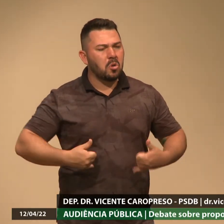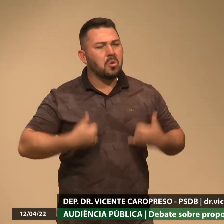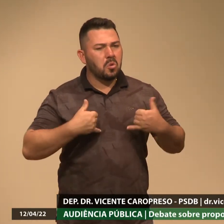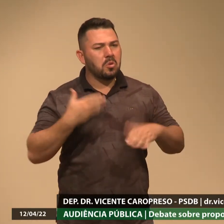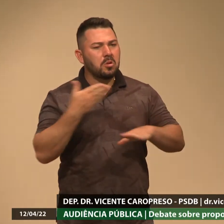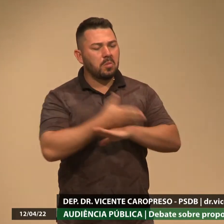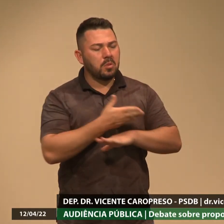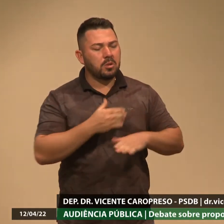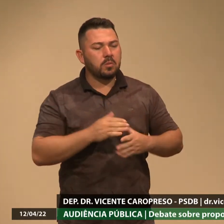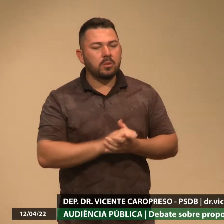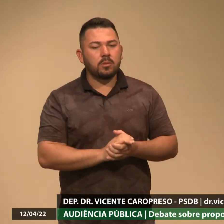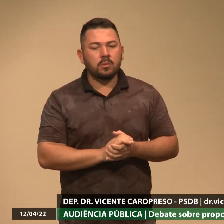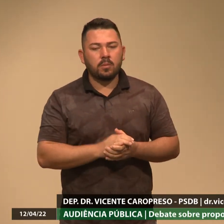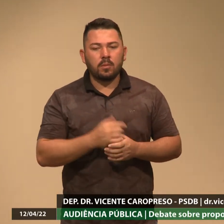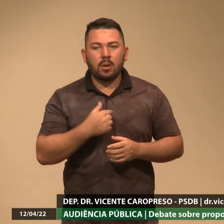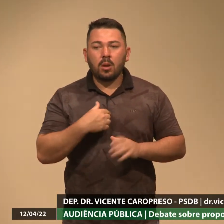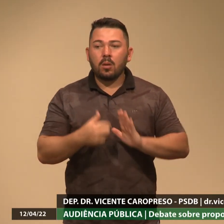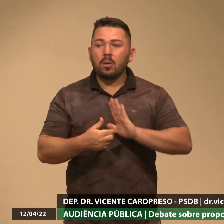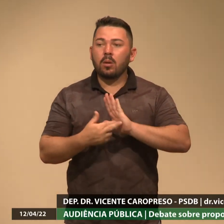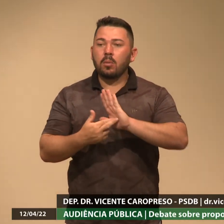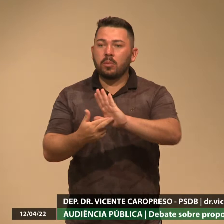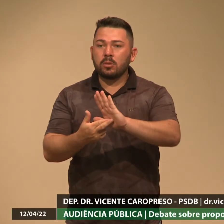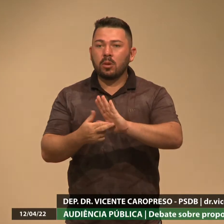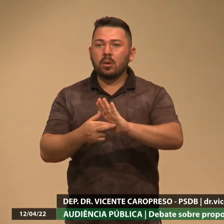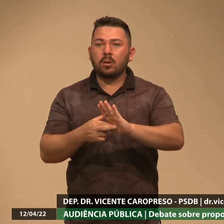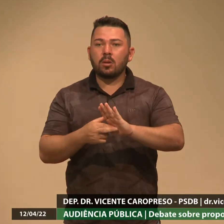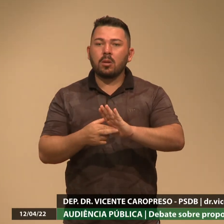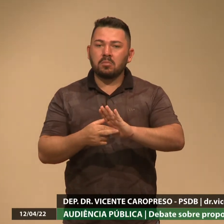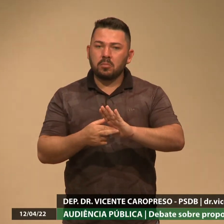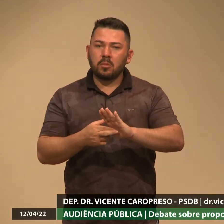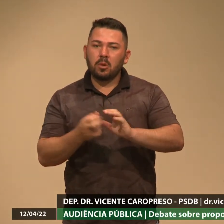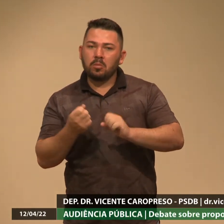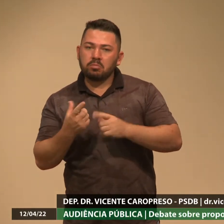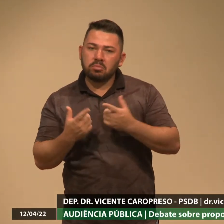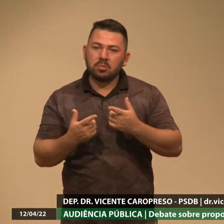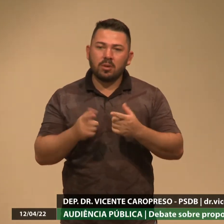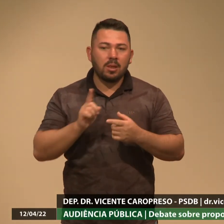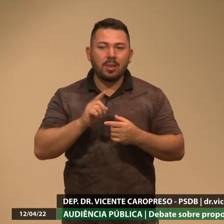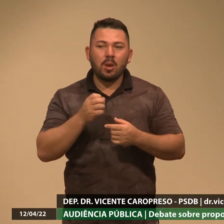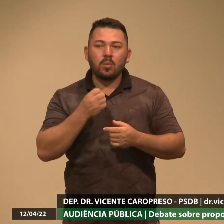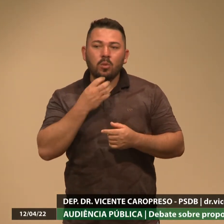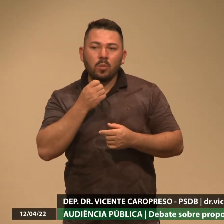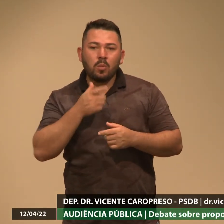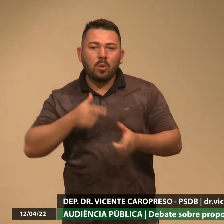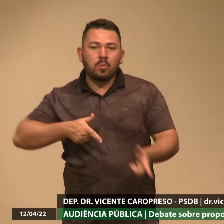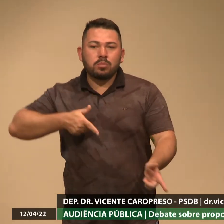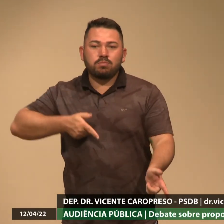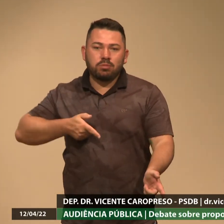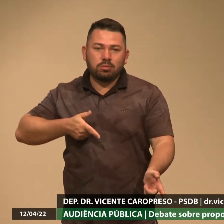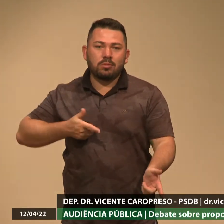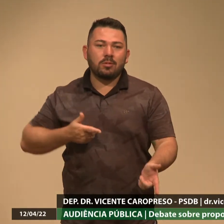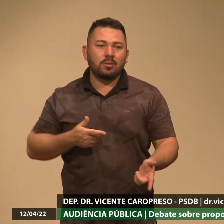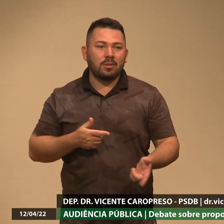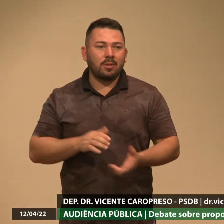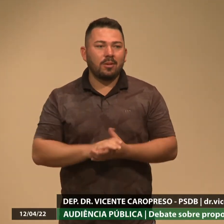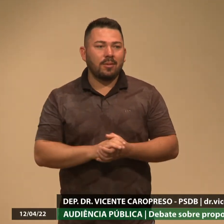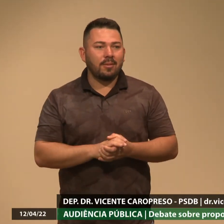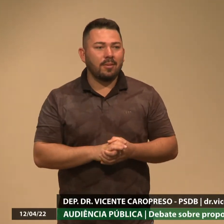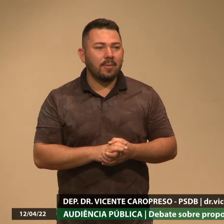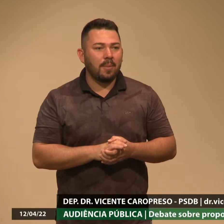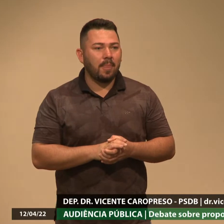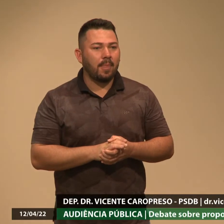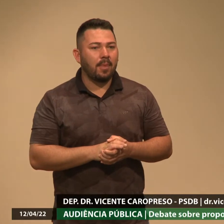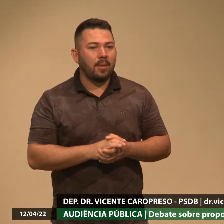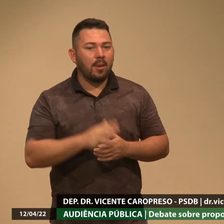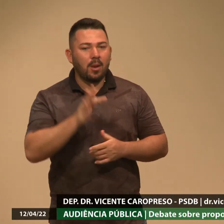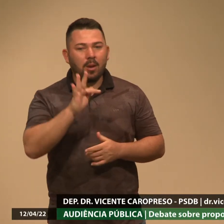e eu apresentei alguns resultados não muito favoráveis com fuzil automático leve